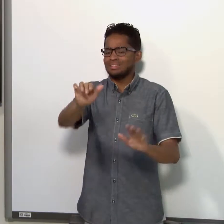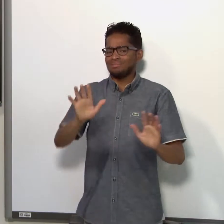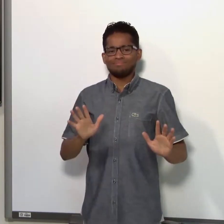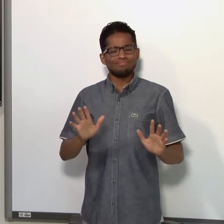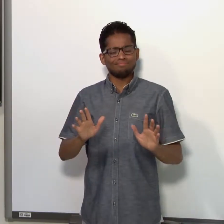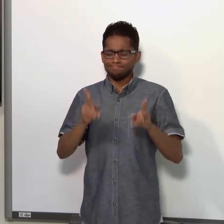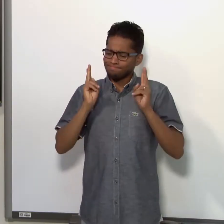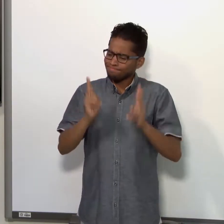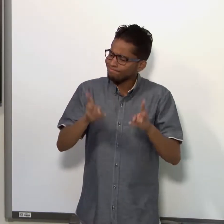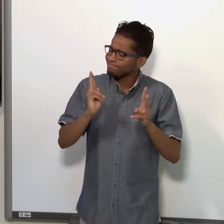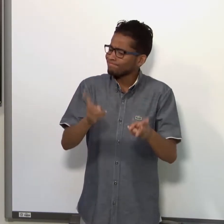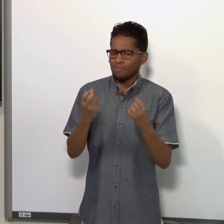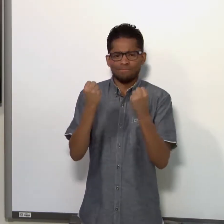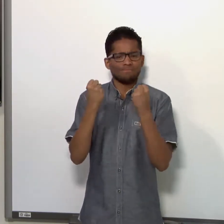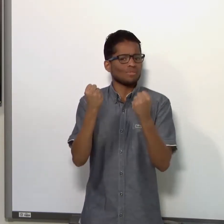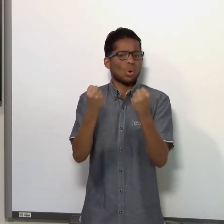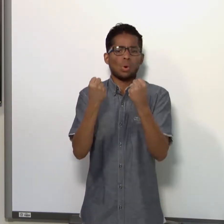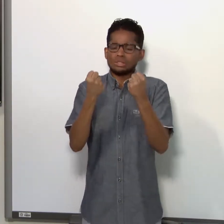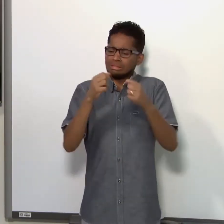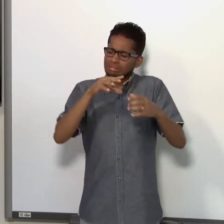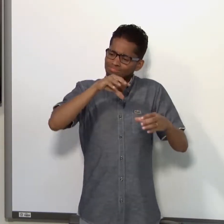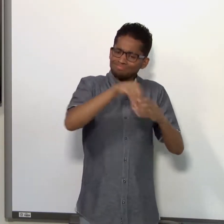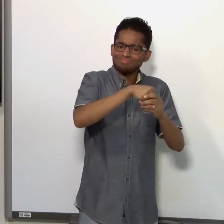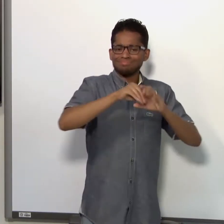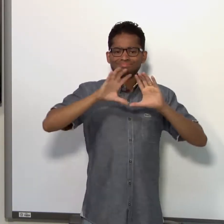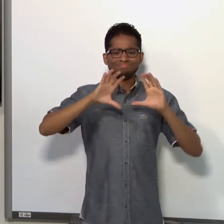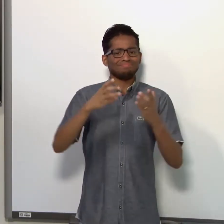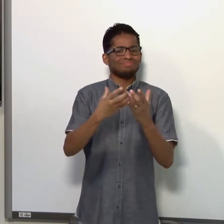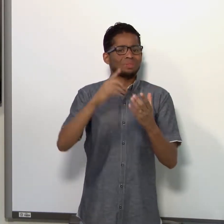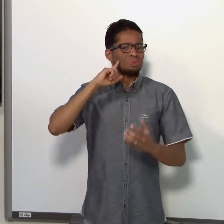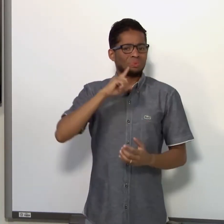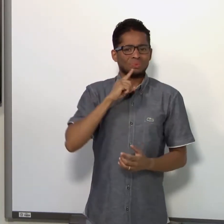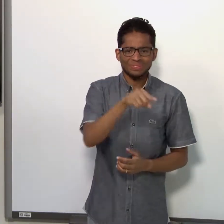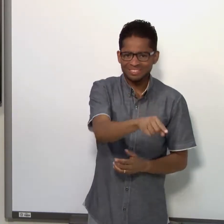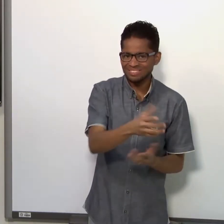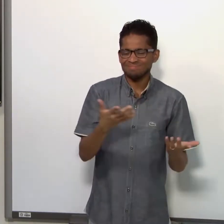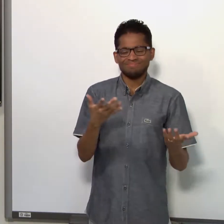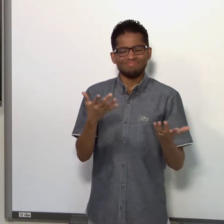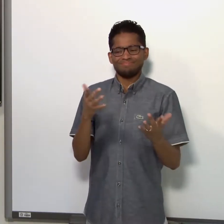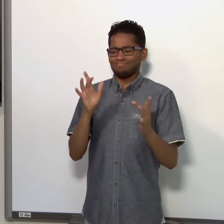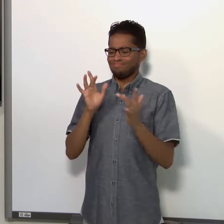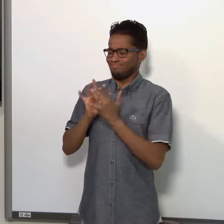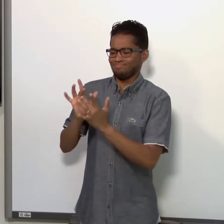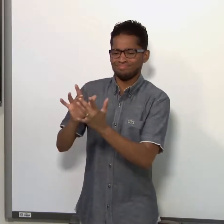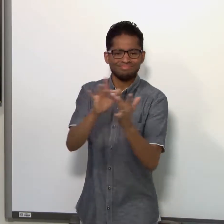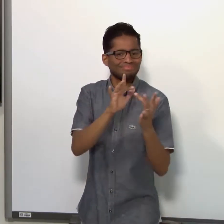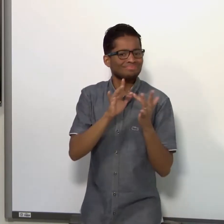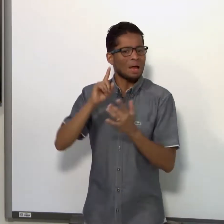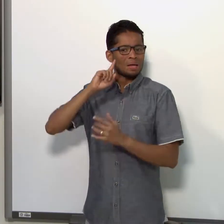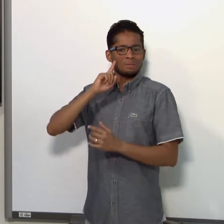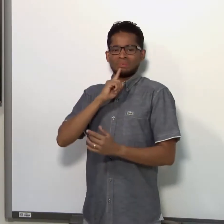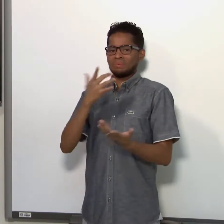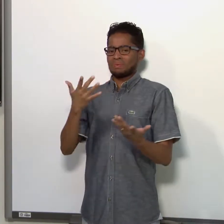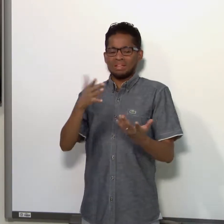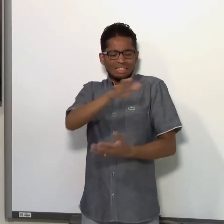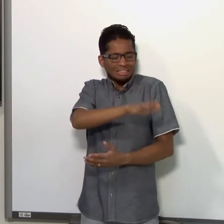Então, aqui nós temos a Libras. As línguas de sinais, elas não desapareceram. Elas ganharam forças